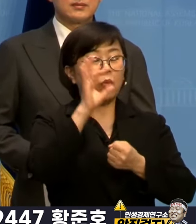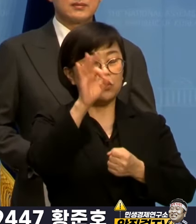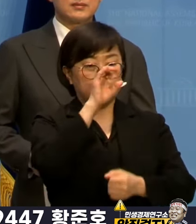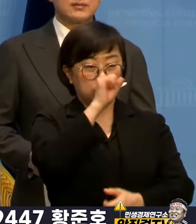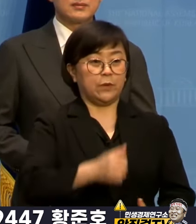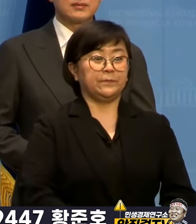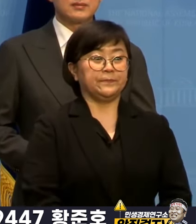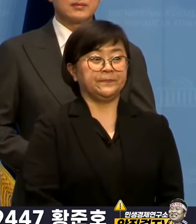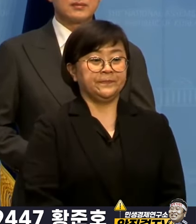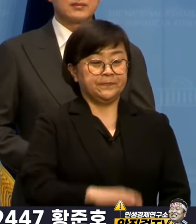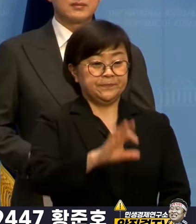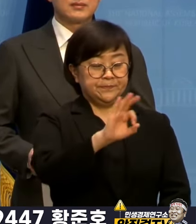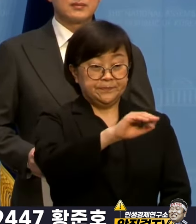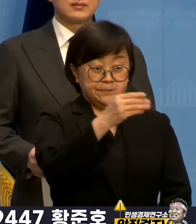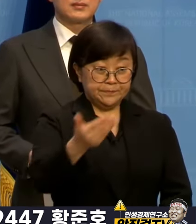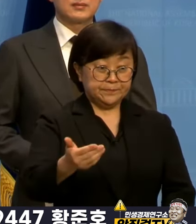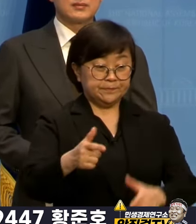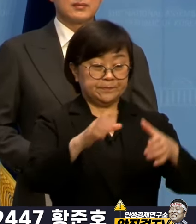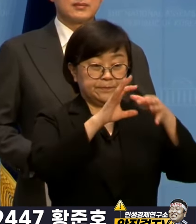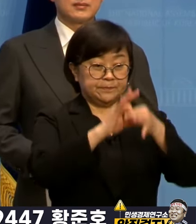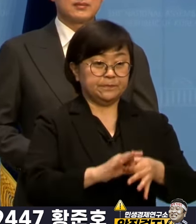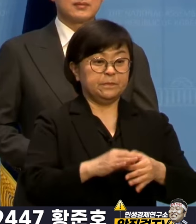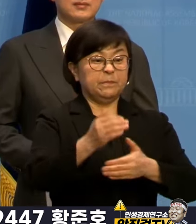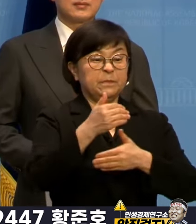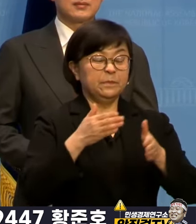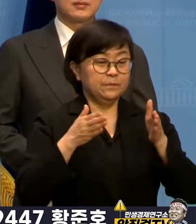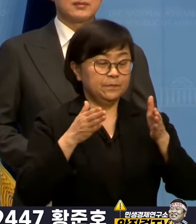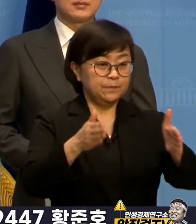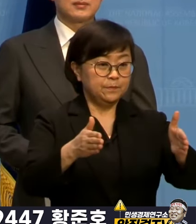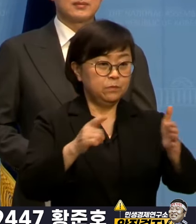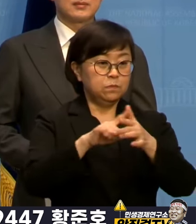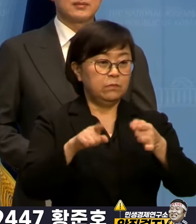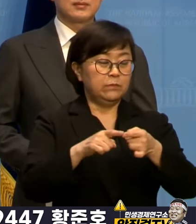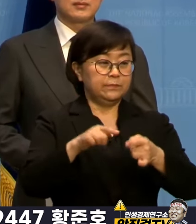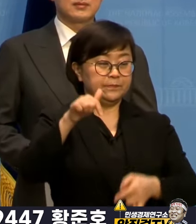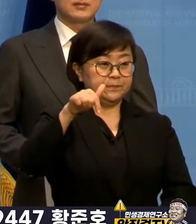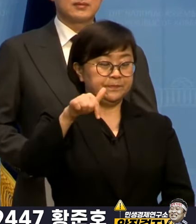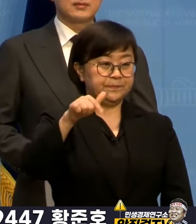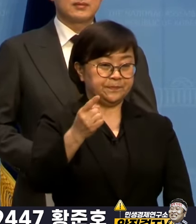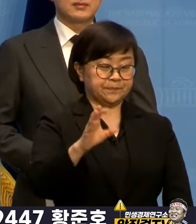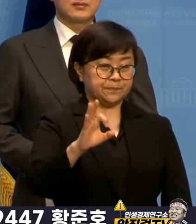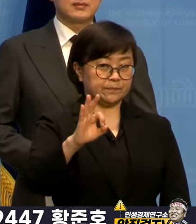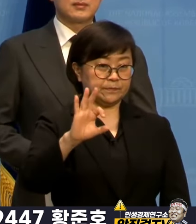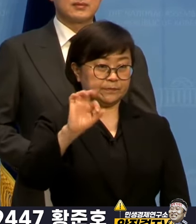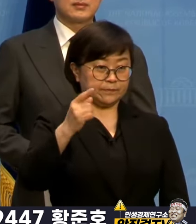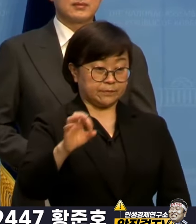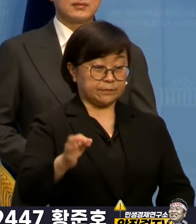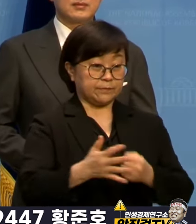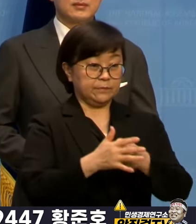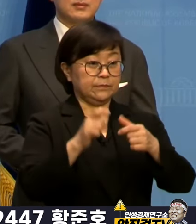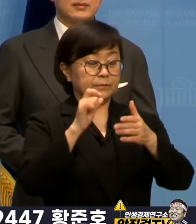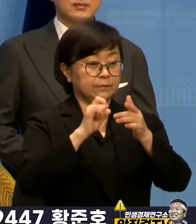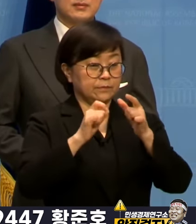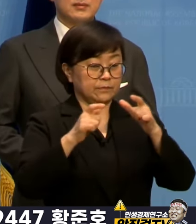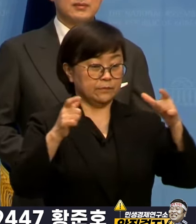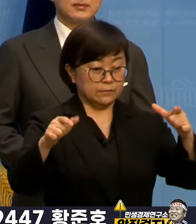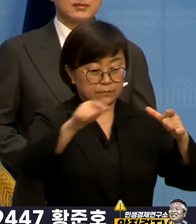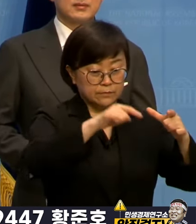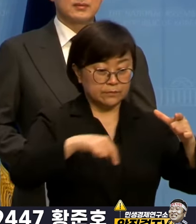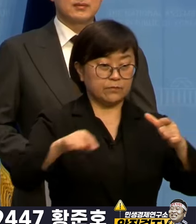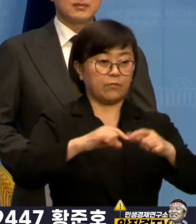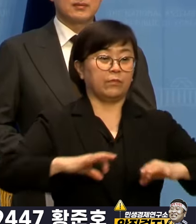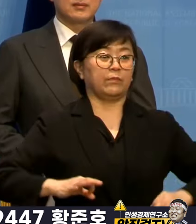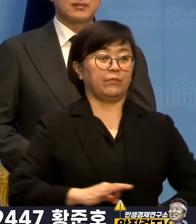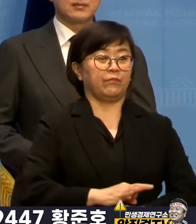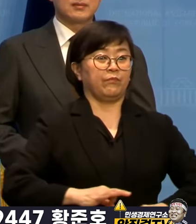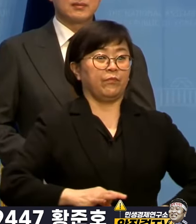좋겠습니다. 양평이 계속해서 고속도로 게이트뿐만 아니라 공지구 비리 게이트 그리고 또